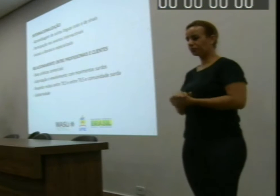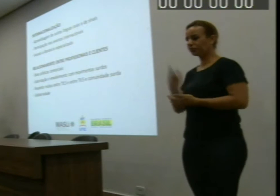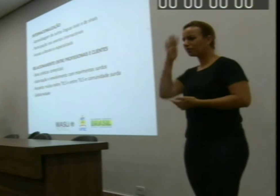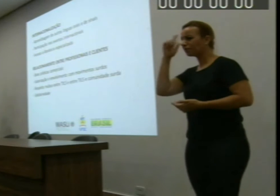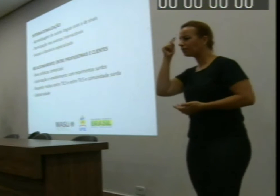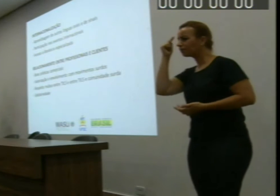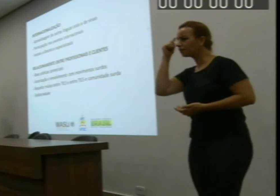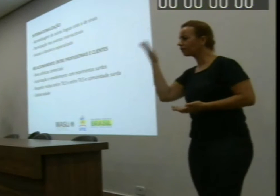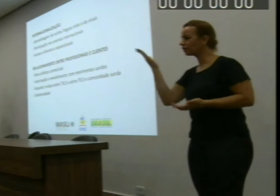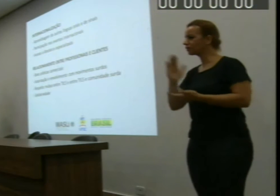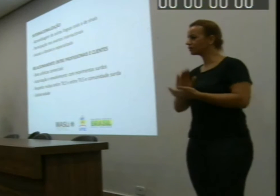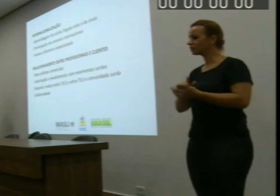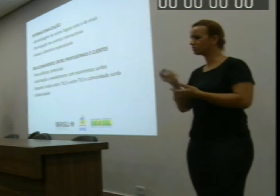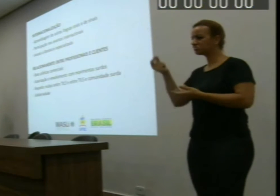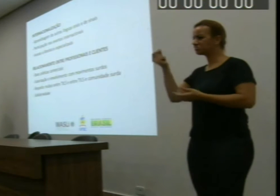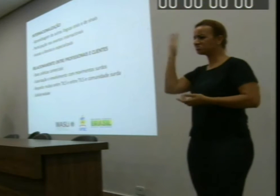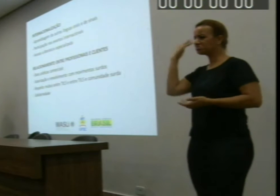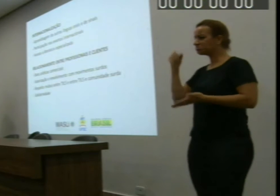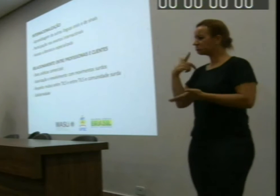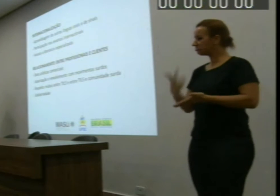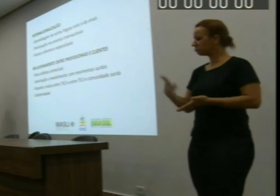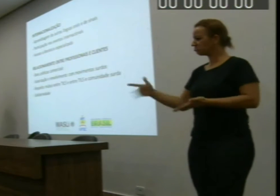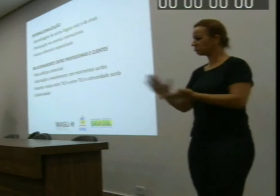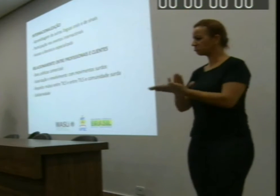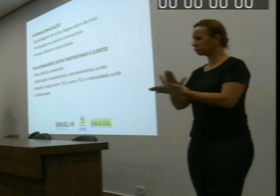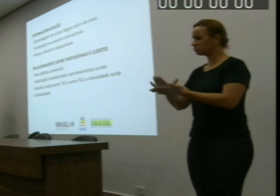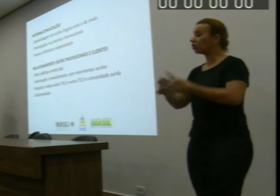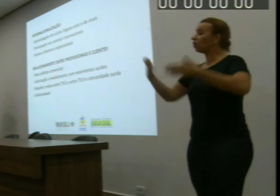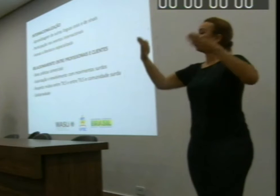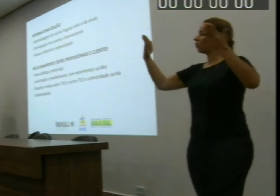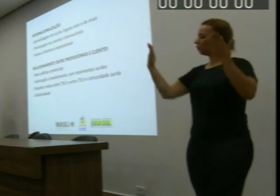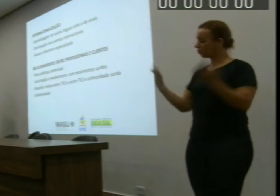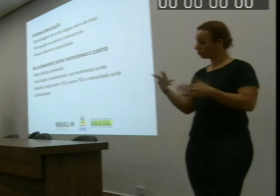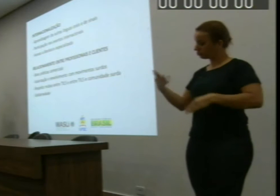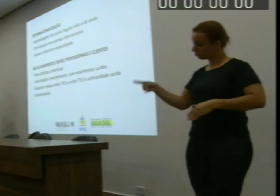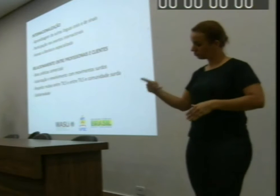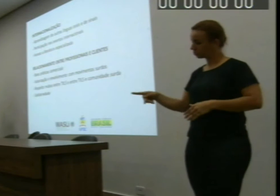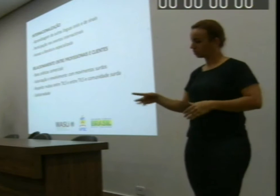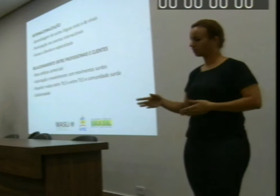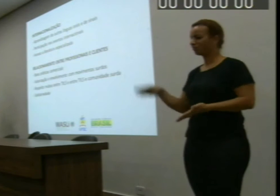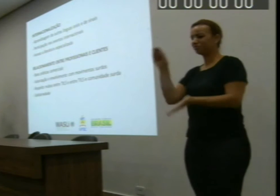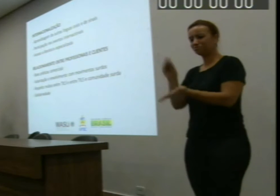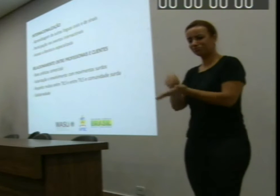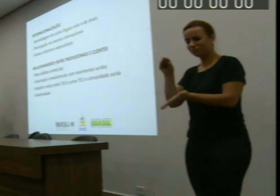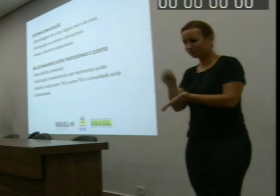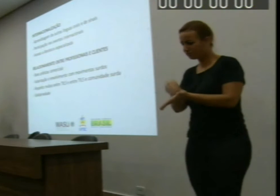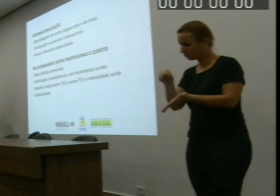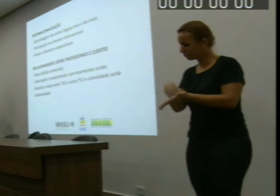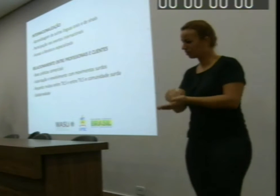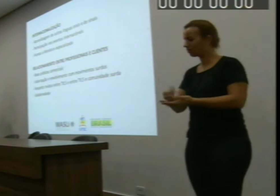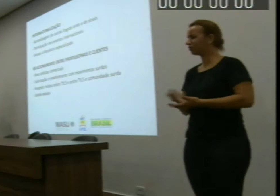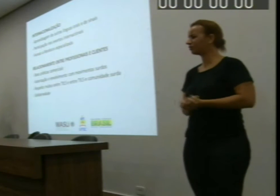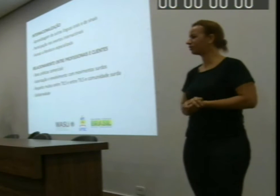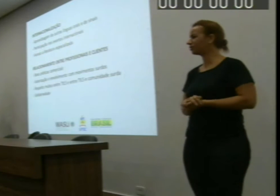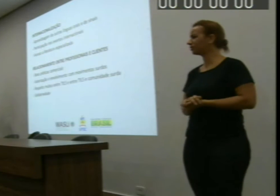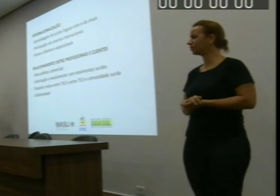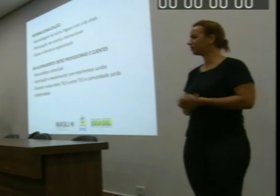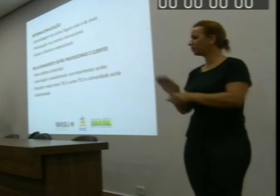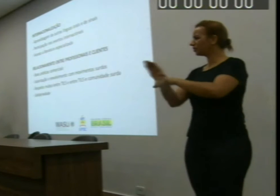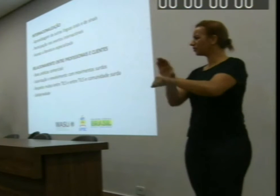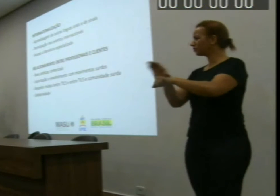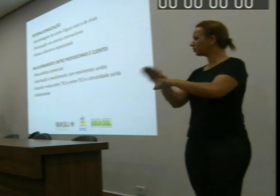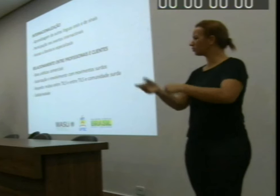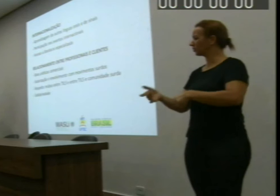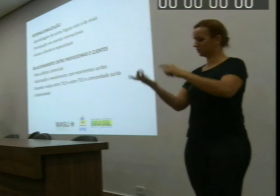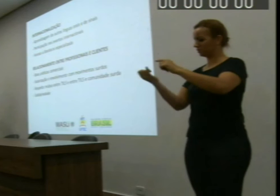há pouco tempo atrás nunca tinha nada lá e hoje Eles continuam tendo carência de de de de Formação carência